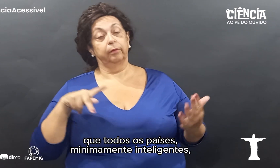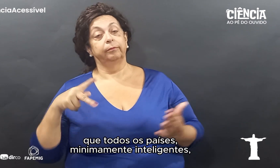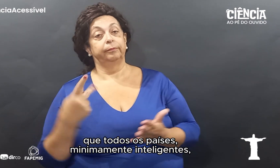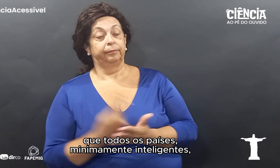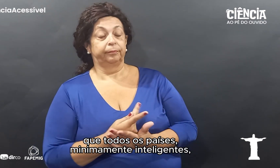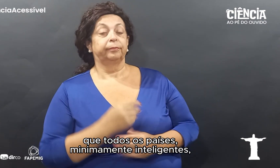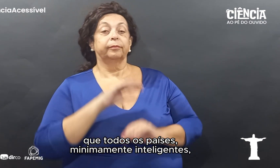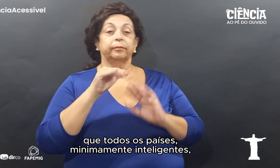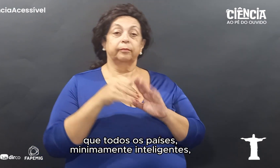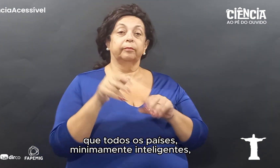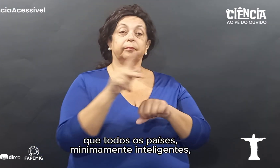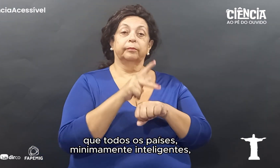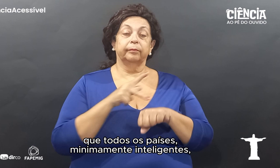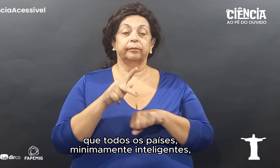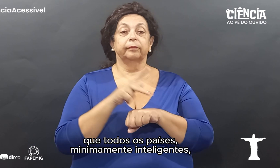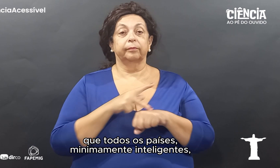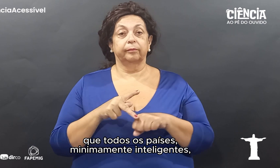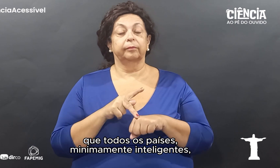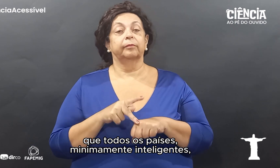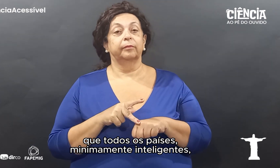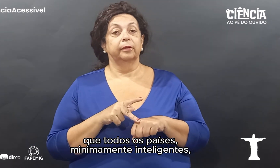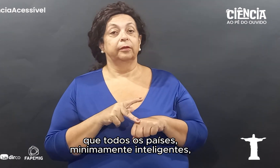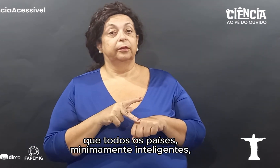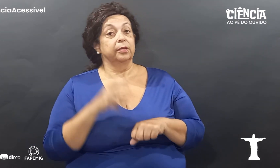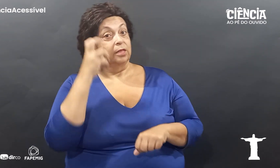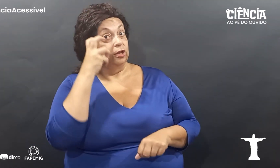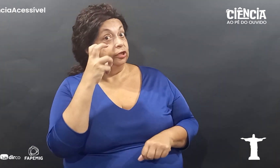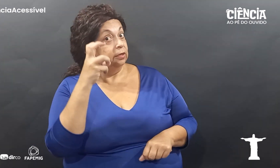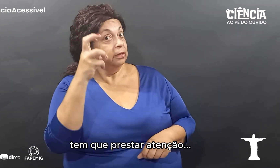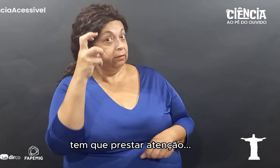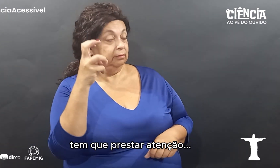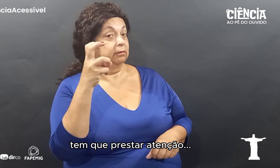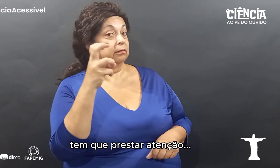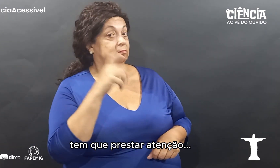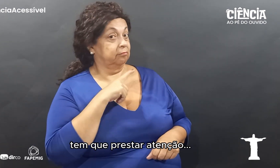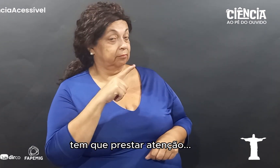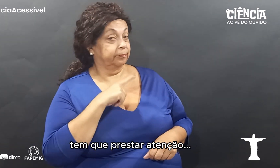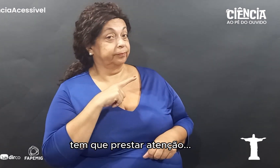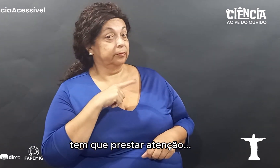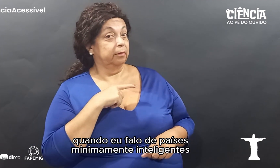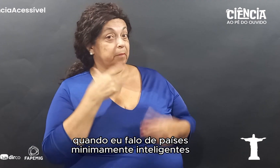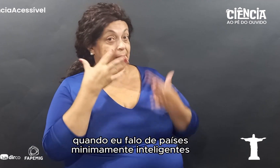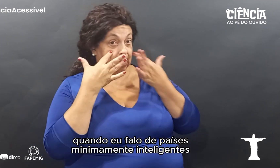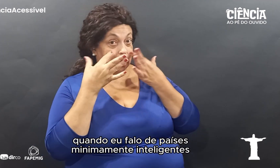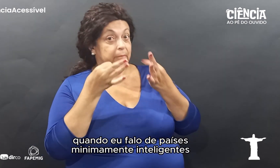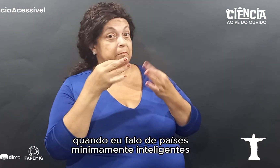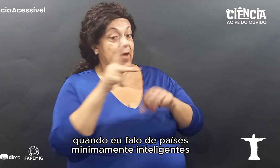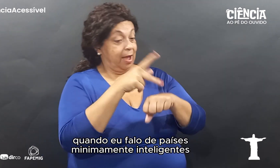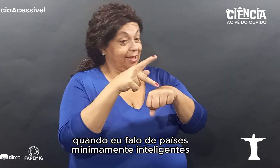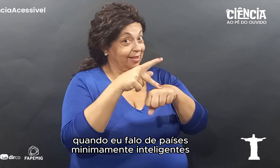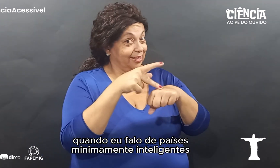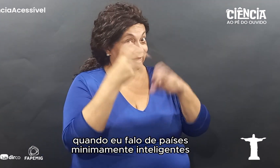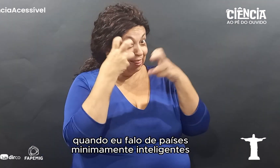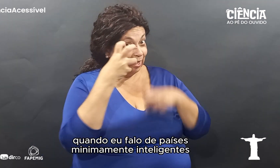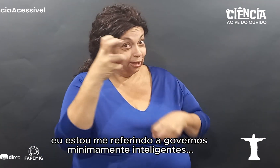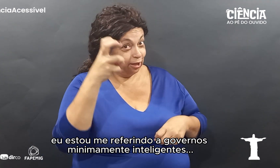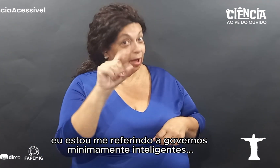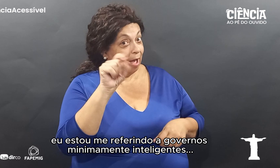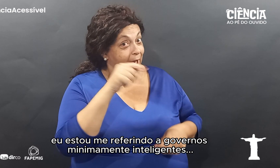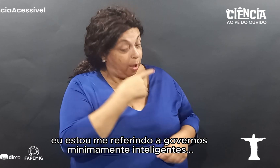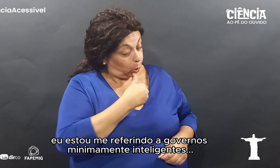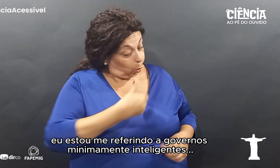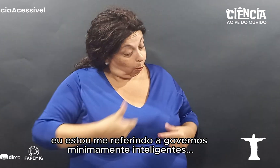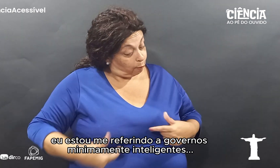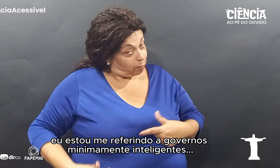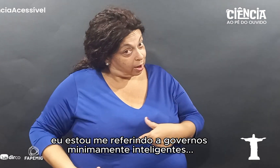que todos os países, no minimamente inteligentes, têm que prestar atenção. Quando eu falo de países minimamente inteligentes, eu estou